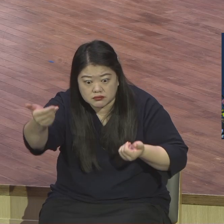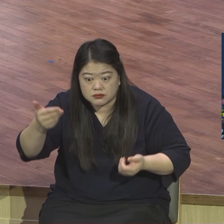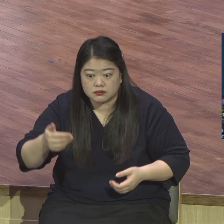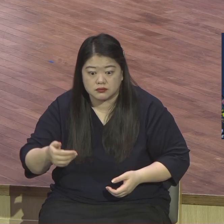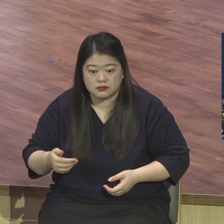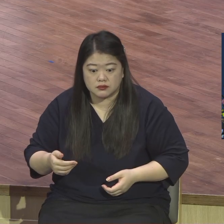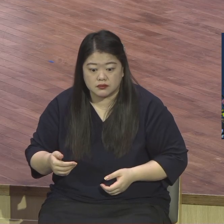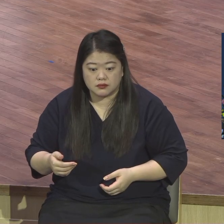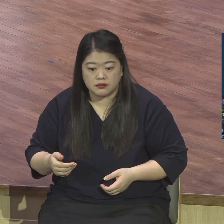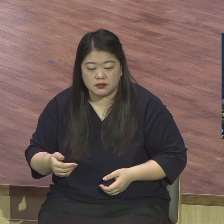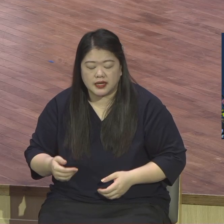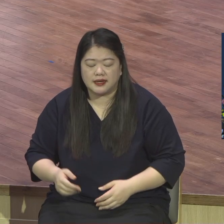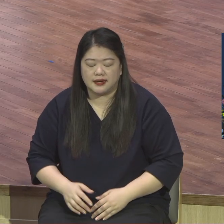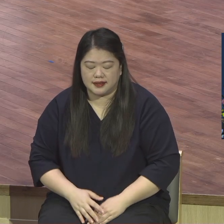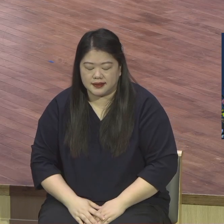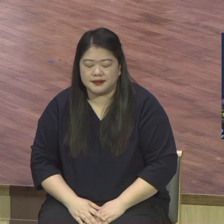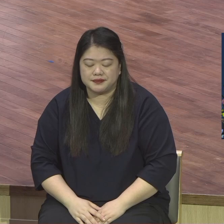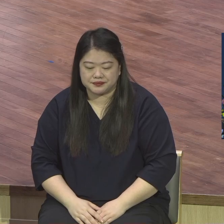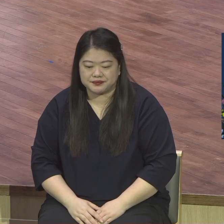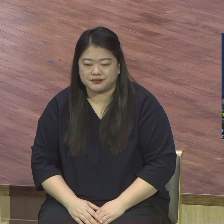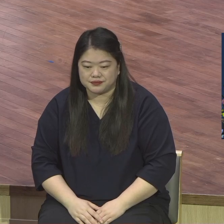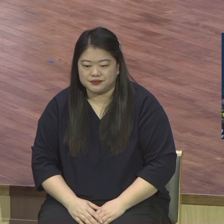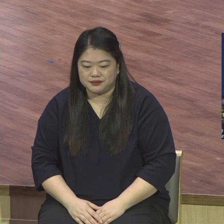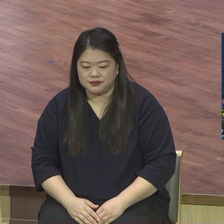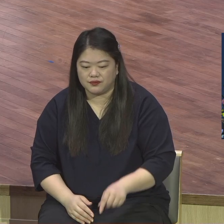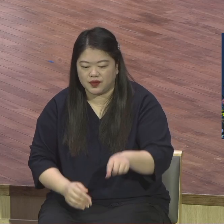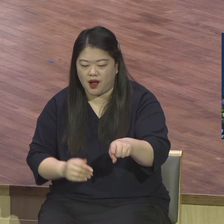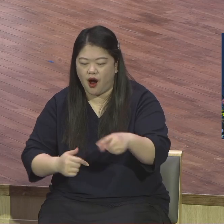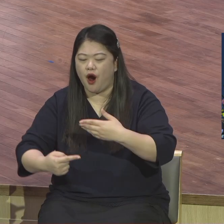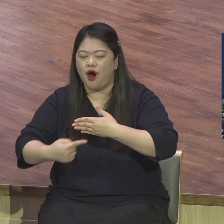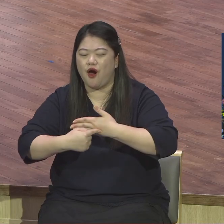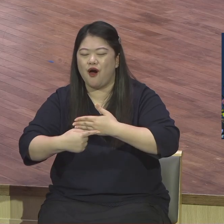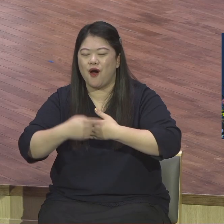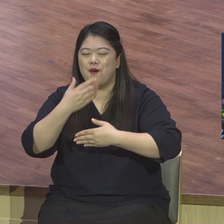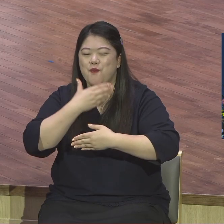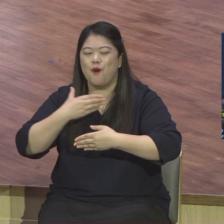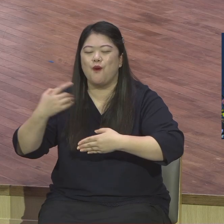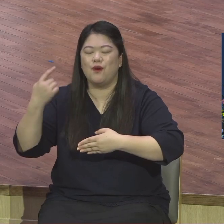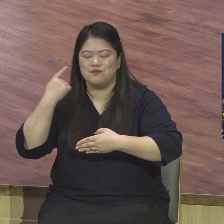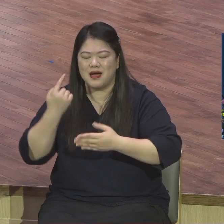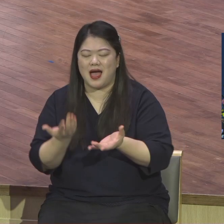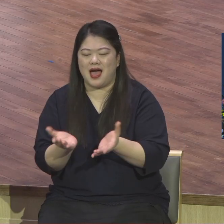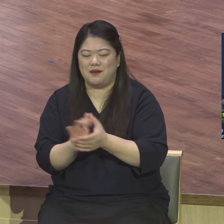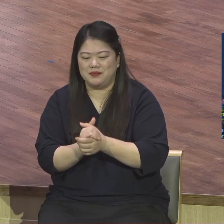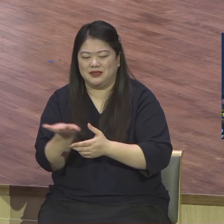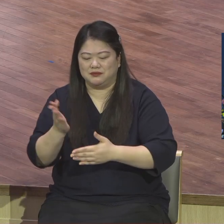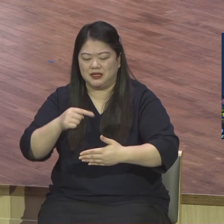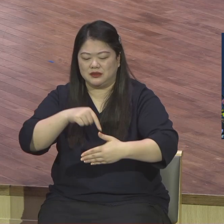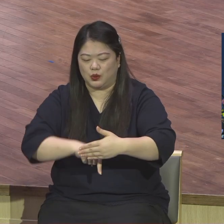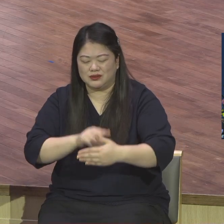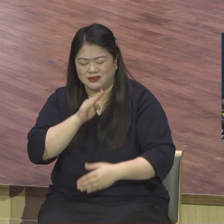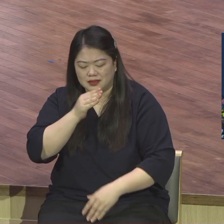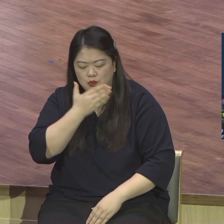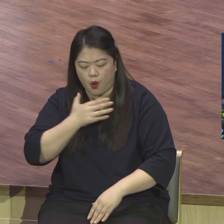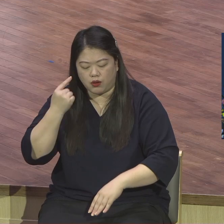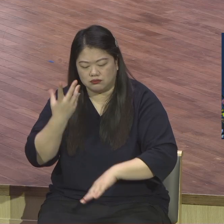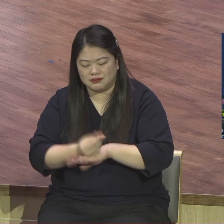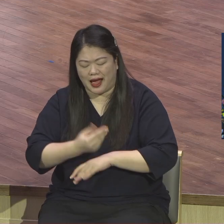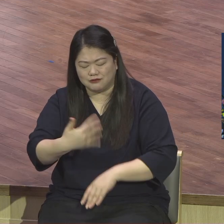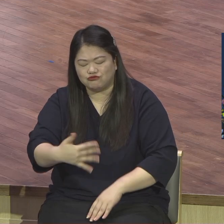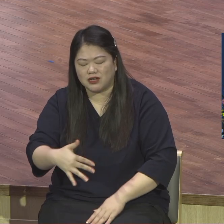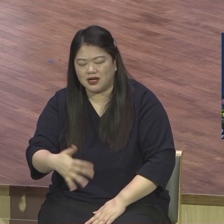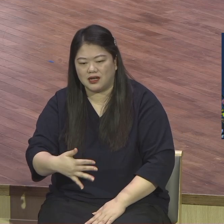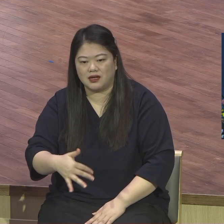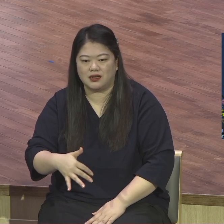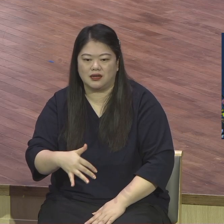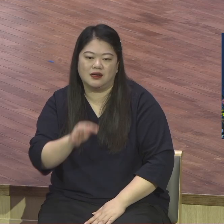답을 나왔다는 증거입니다. 이 나와버리면 그래 그리스도가 낮추기도 하지 또 높인다고 교만할 것도 없지